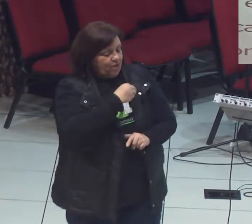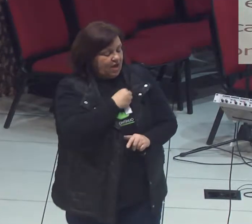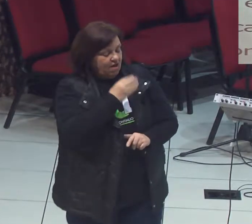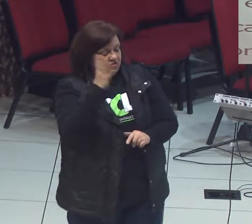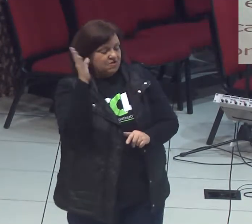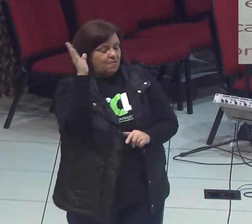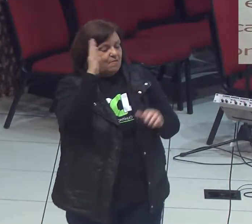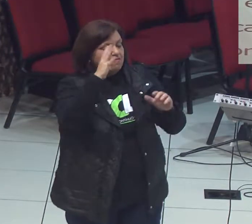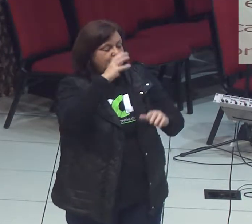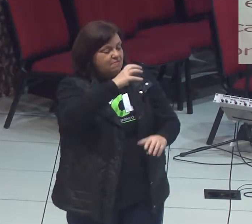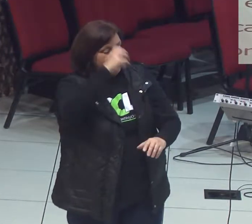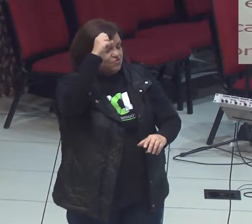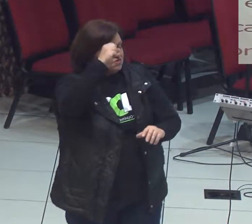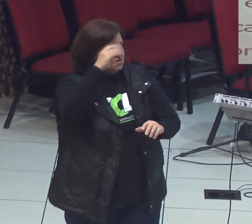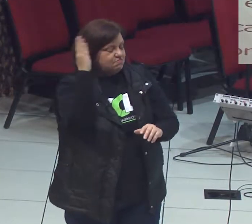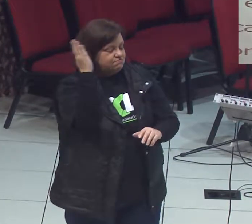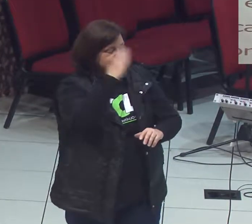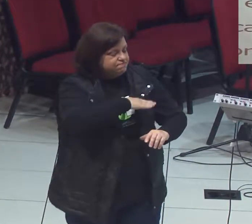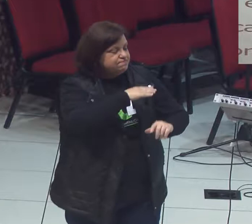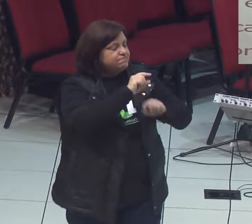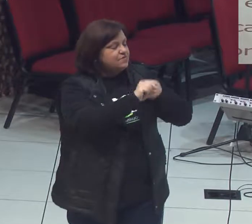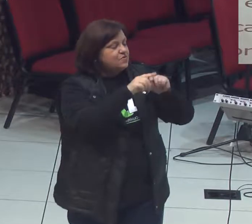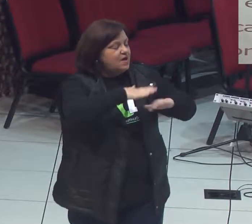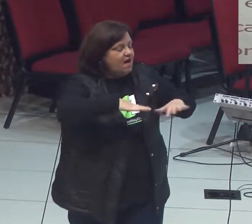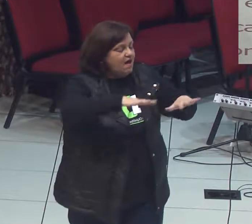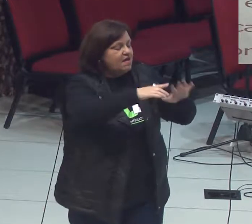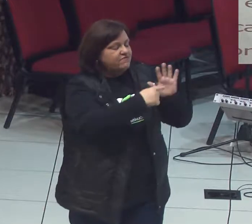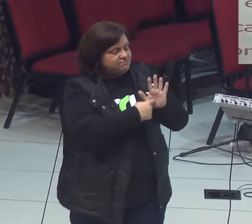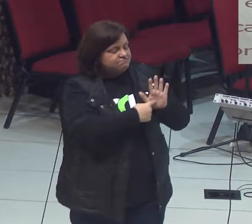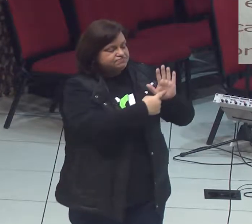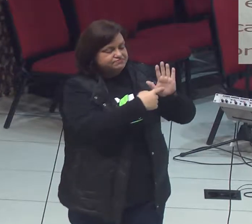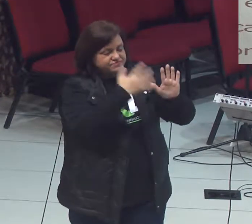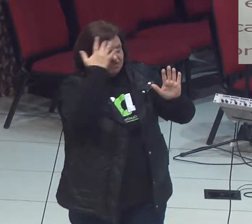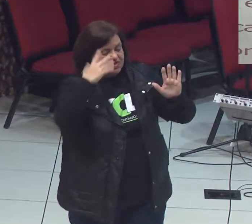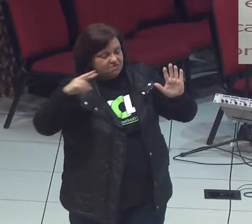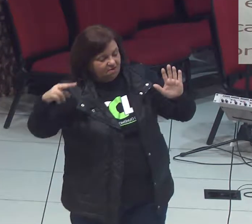Ok? Isso é o que está aqui no nosso roteiro.